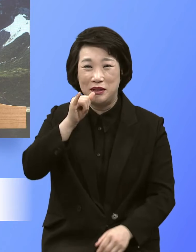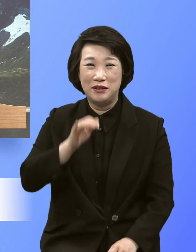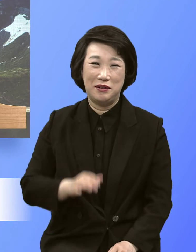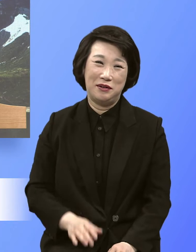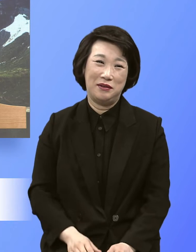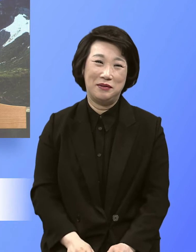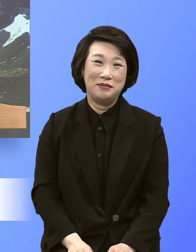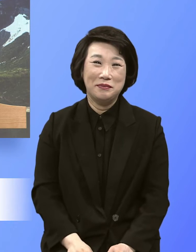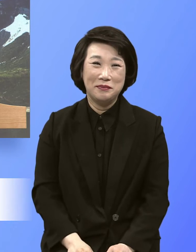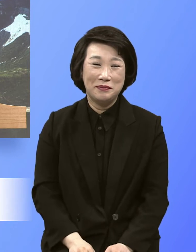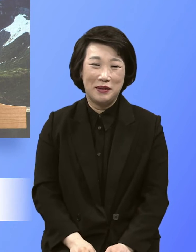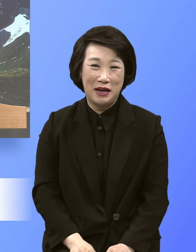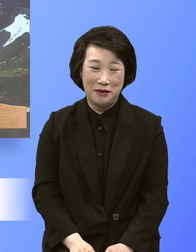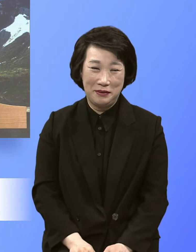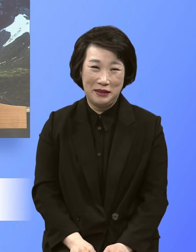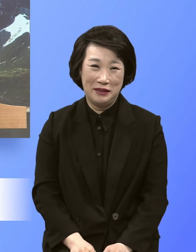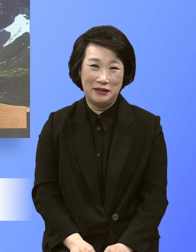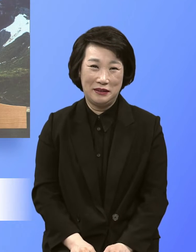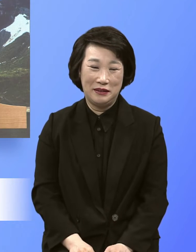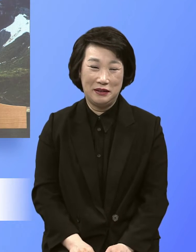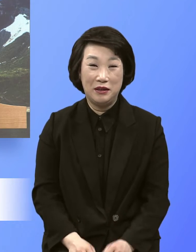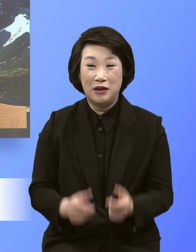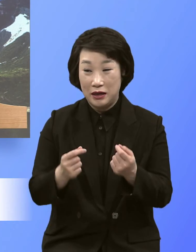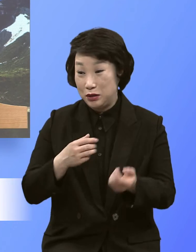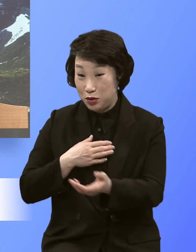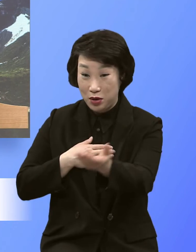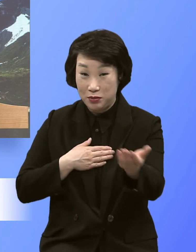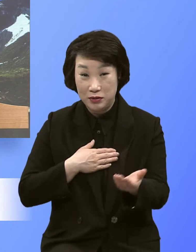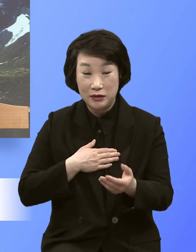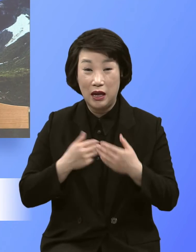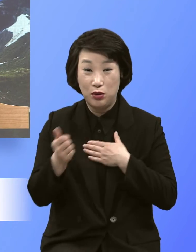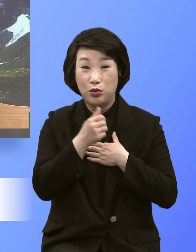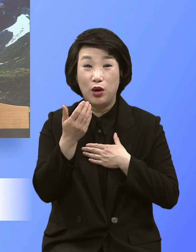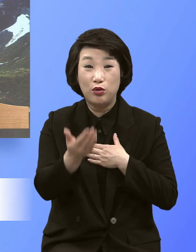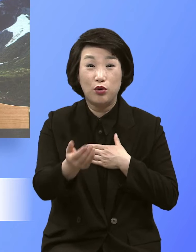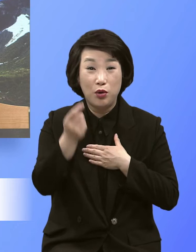생각이 드는 거예요. 이렇게 여러분 말하는 것은